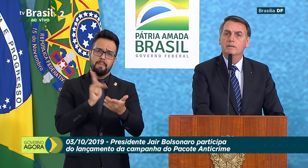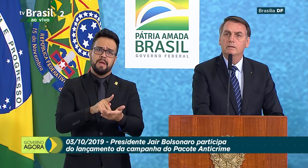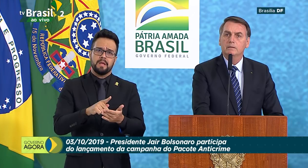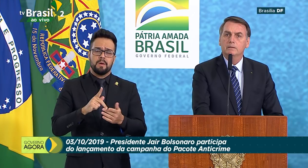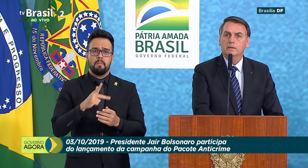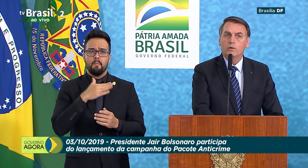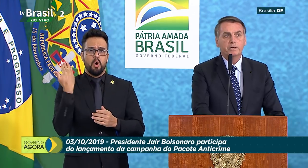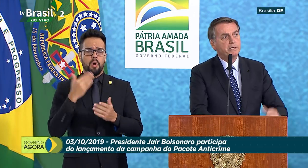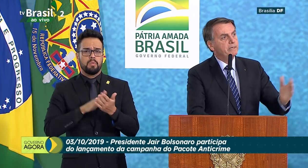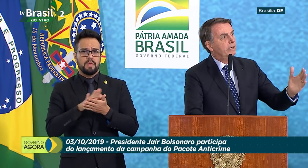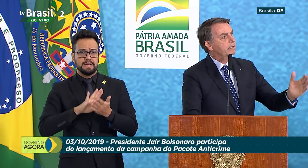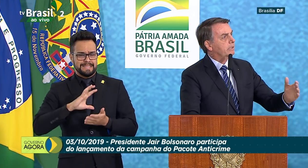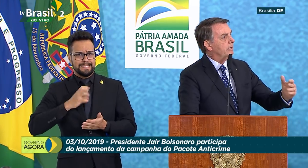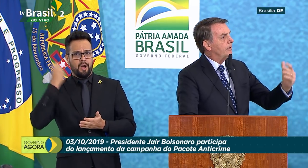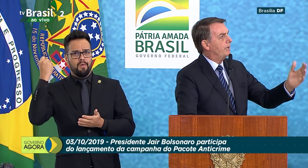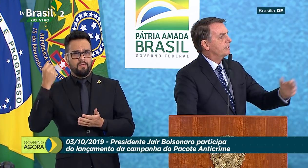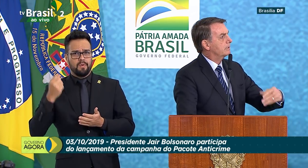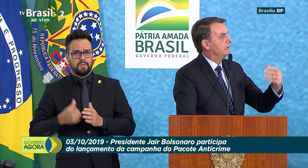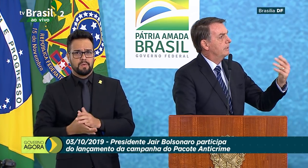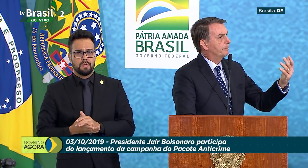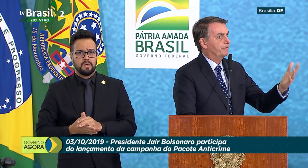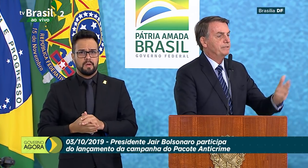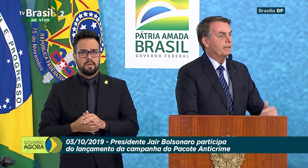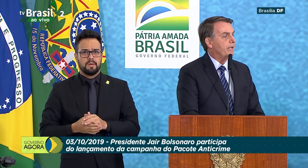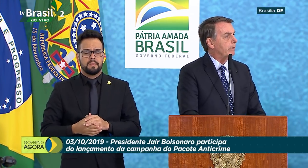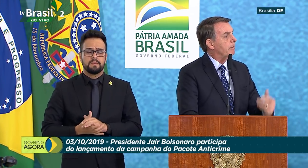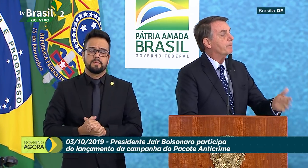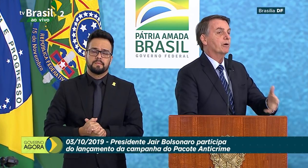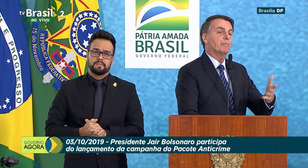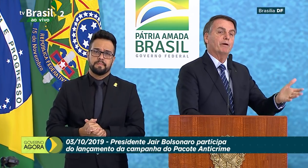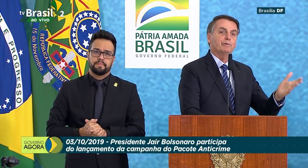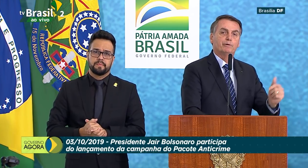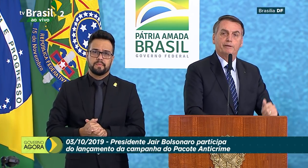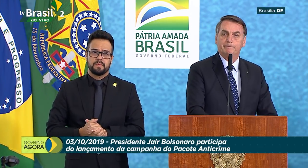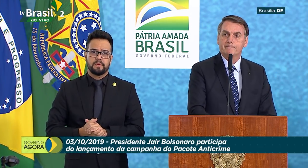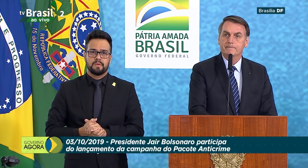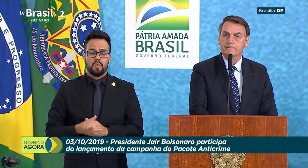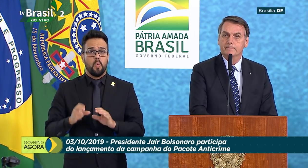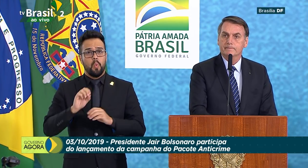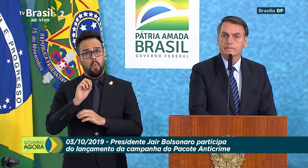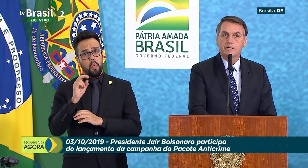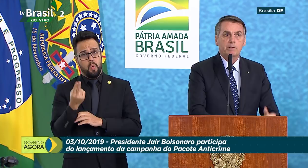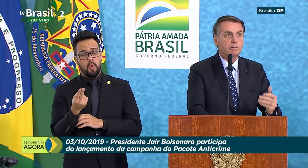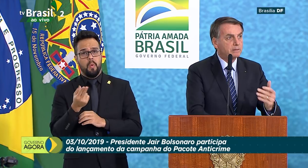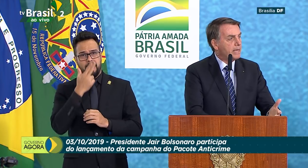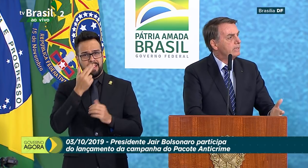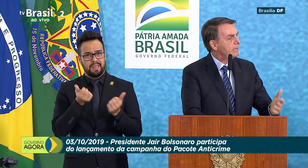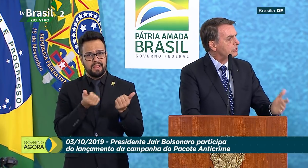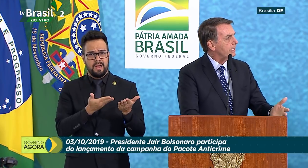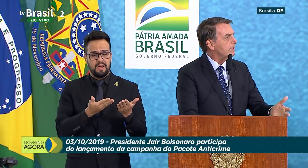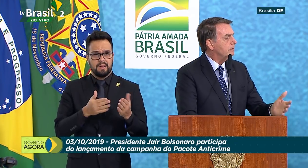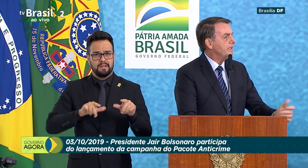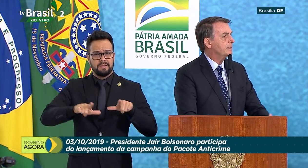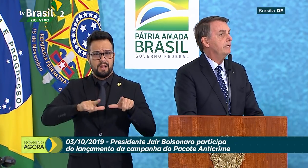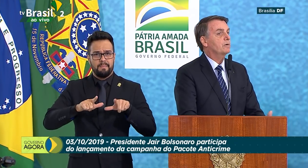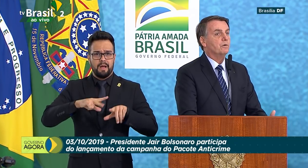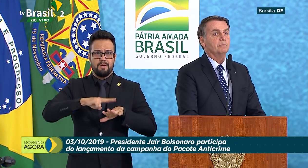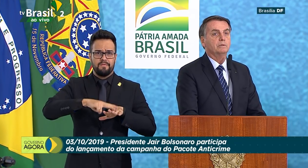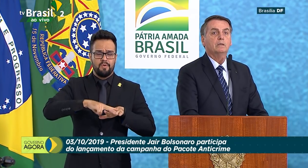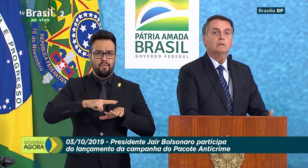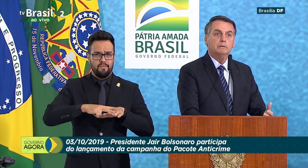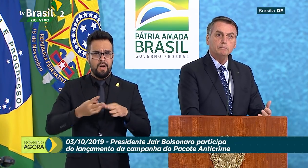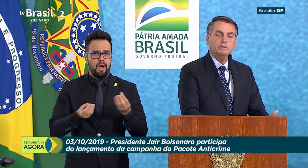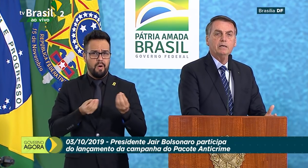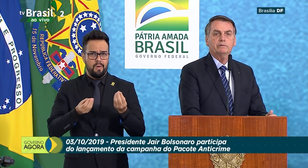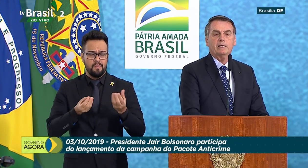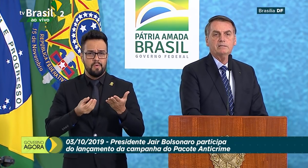morreu. Ou queria que nós providenciássemos um emprego para a viúva. Isso tem que deixar de acontecer. E